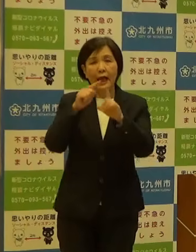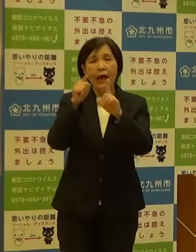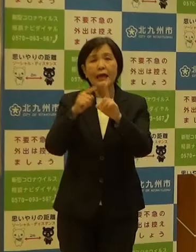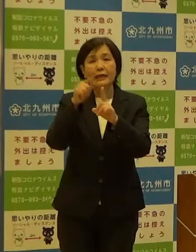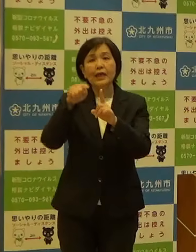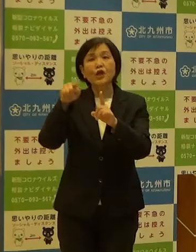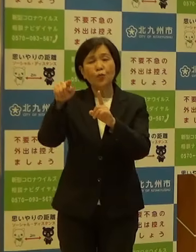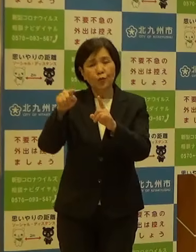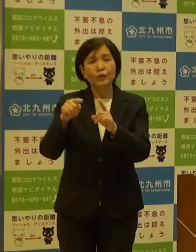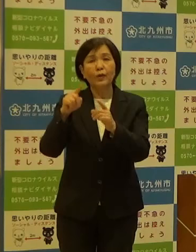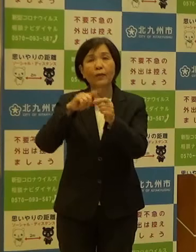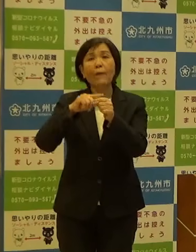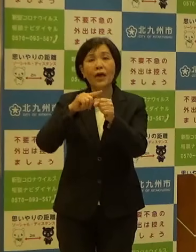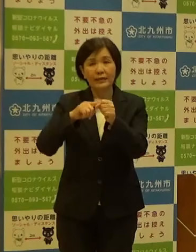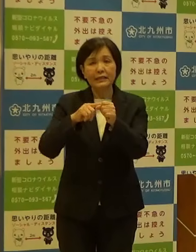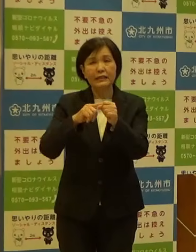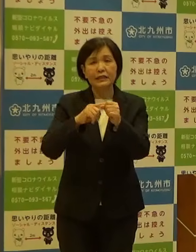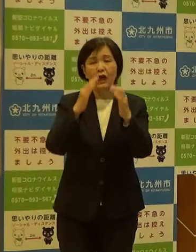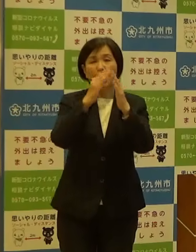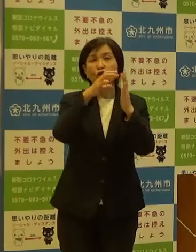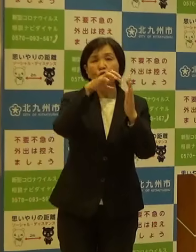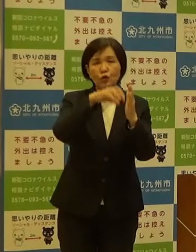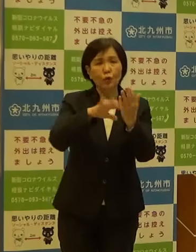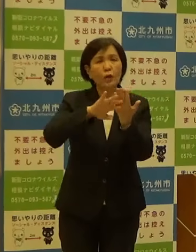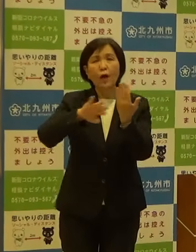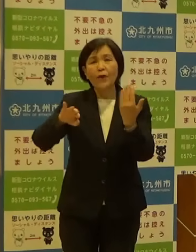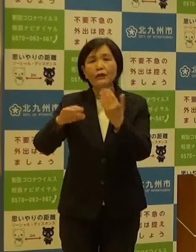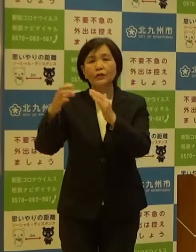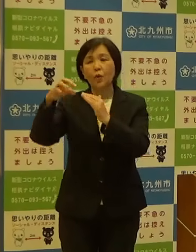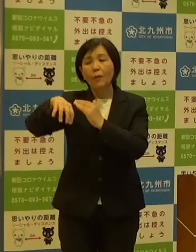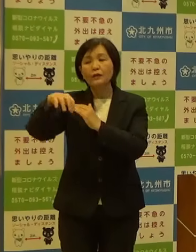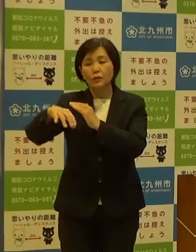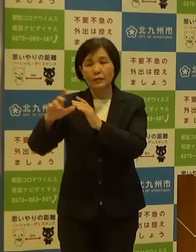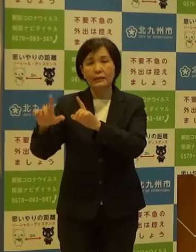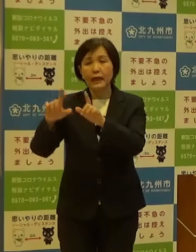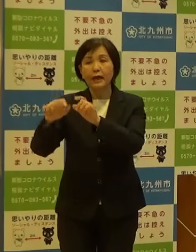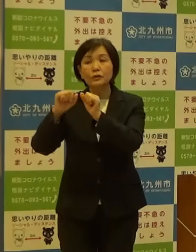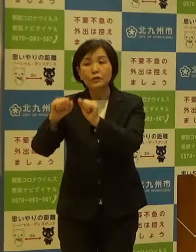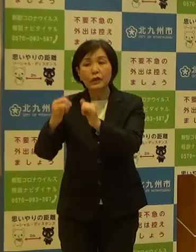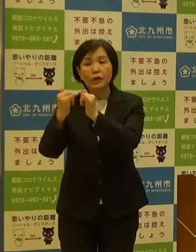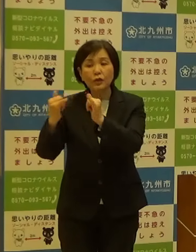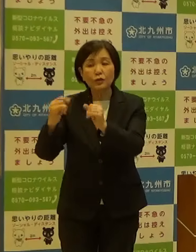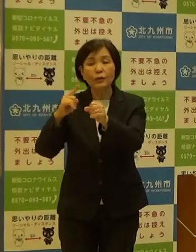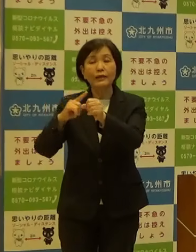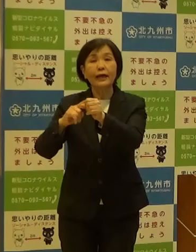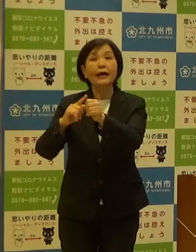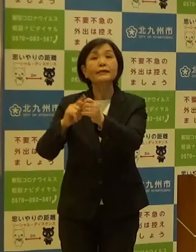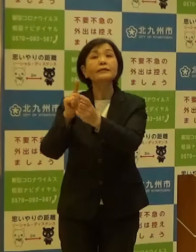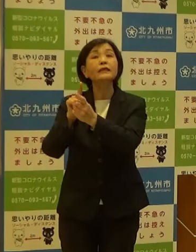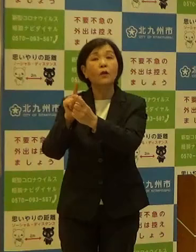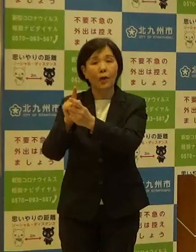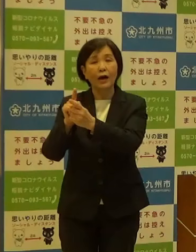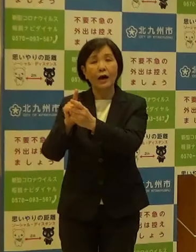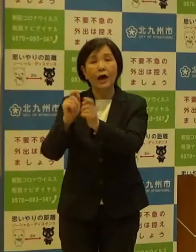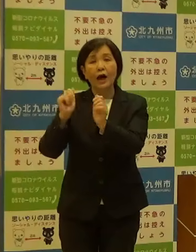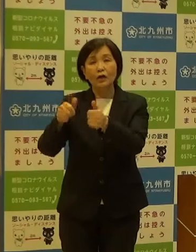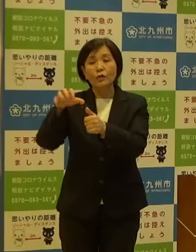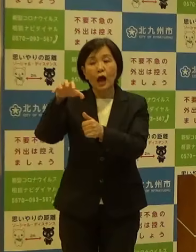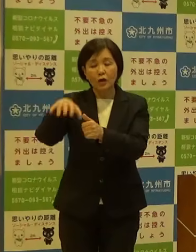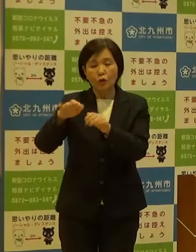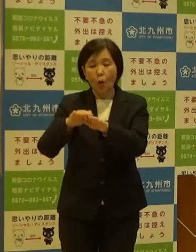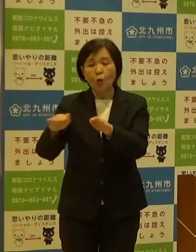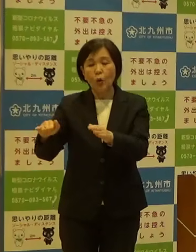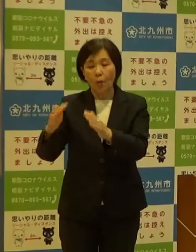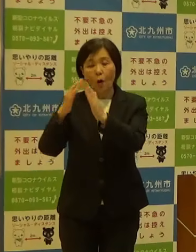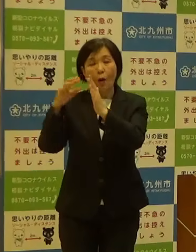して住民票の住所と異なる場所に住んでいらっしゃる方につきましては、各区役所の子ども家